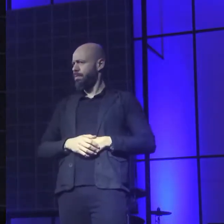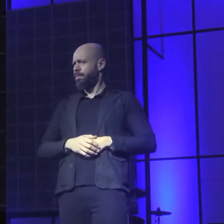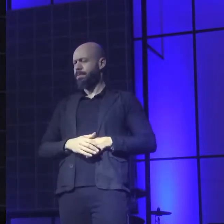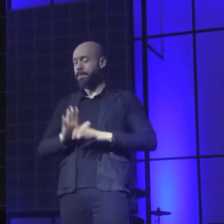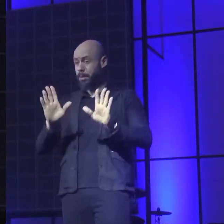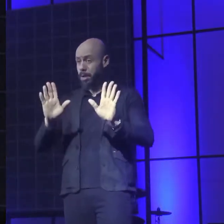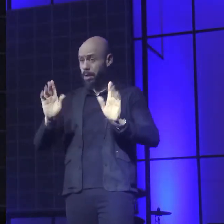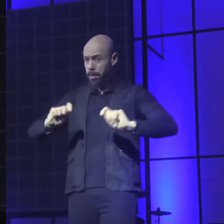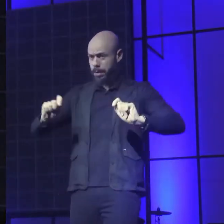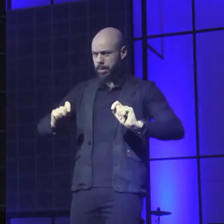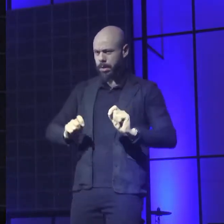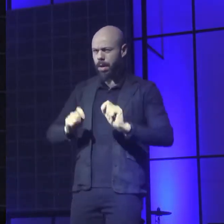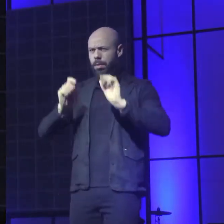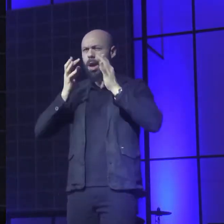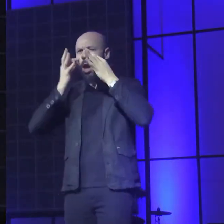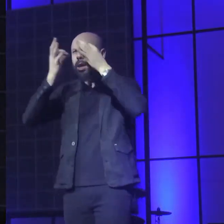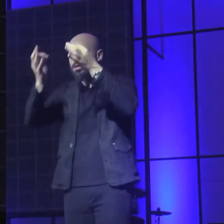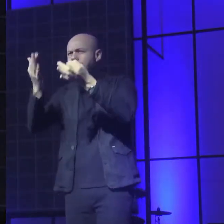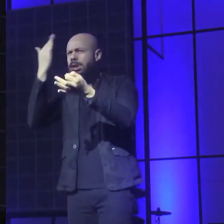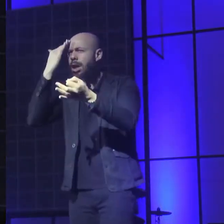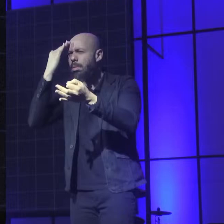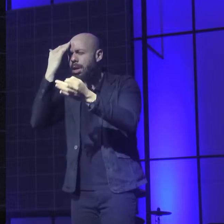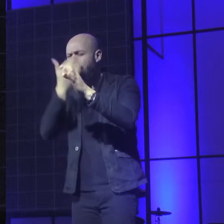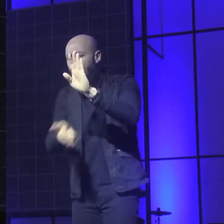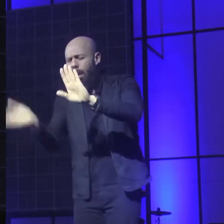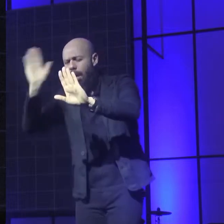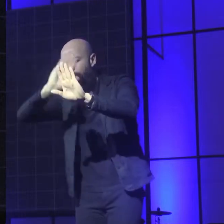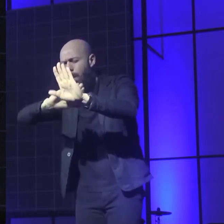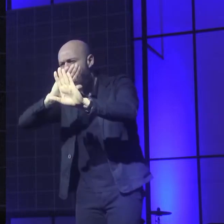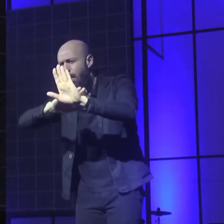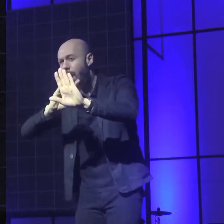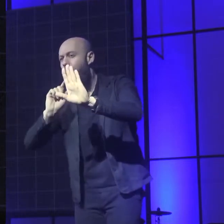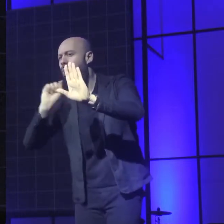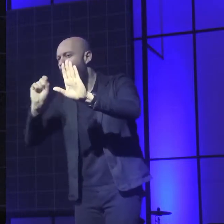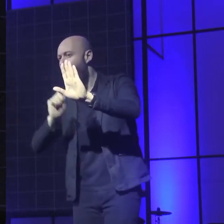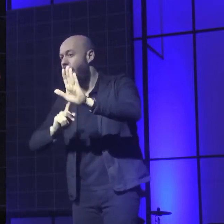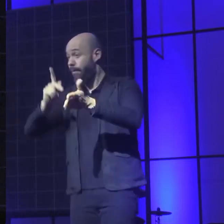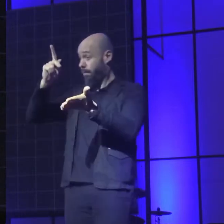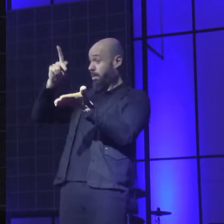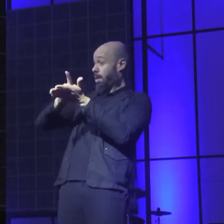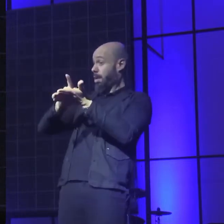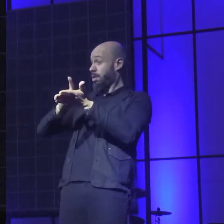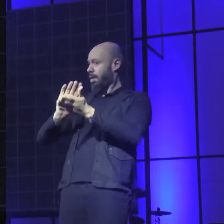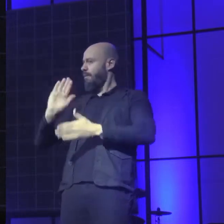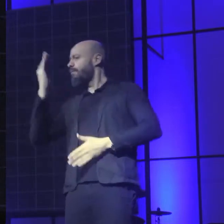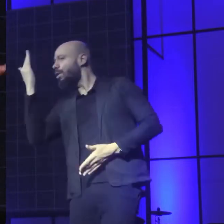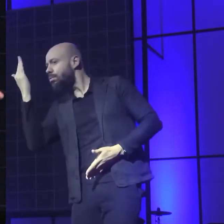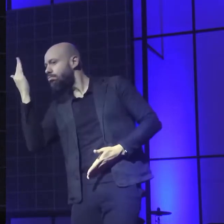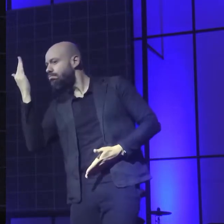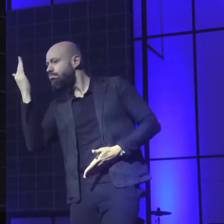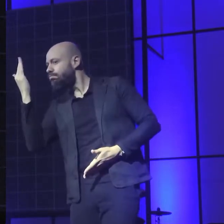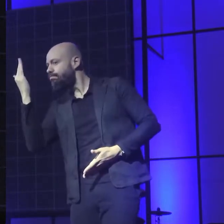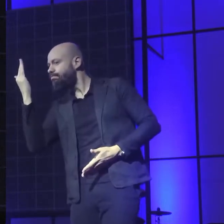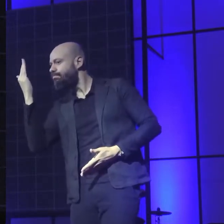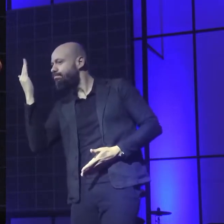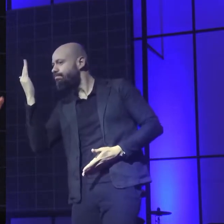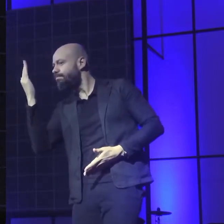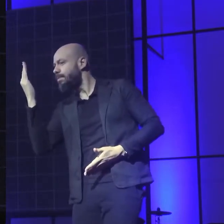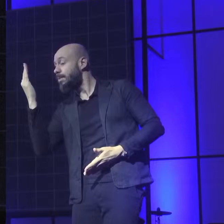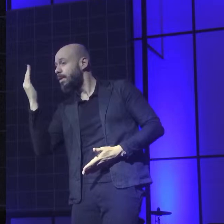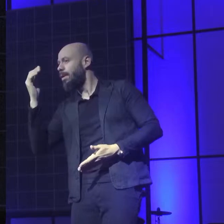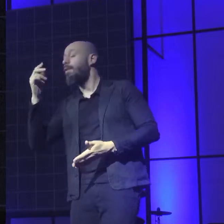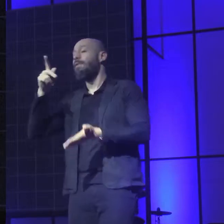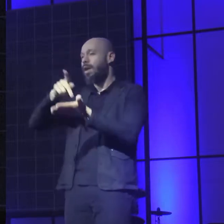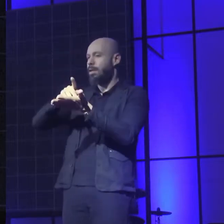tantas vozes que estão falando por aí? O que é verdade diante de tantas propostas, de tantos valores, de tantos princípios,